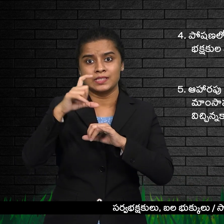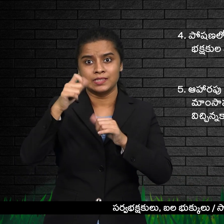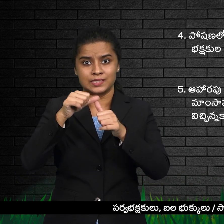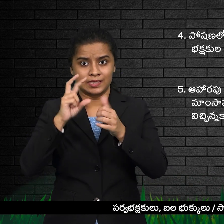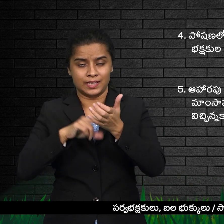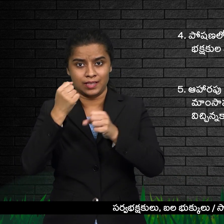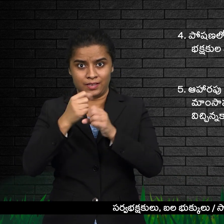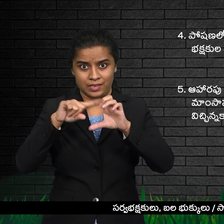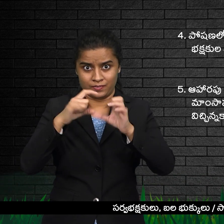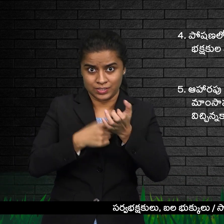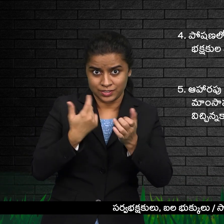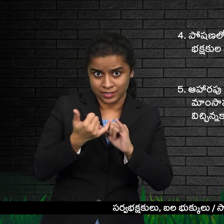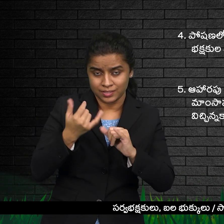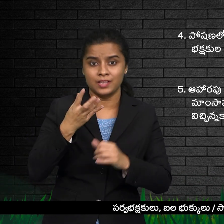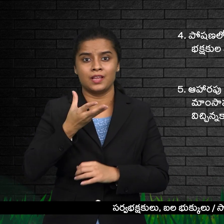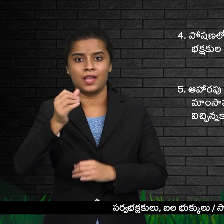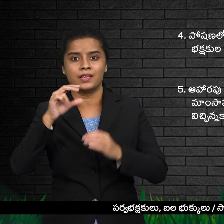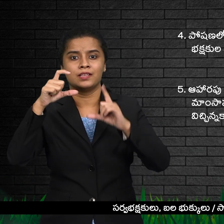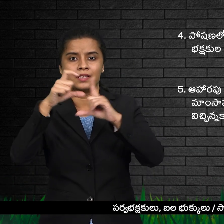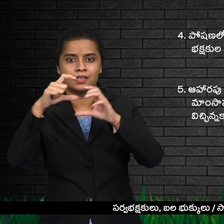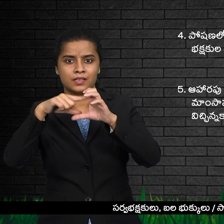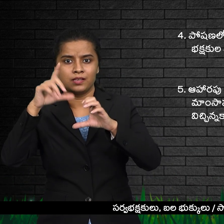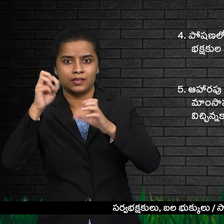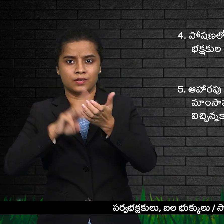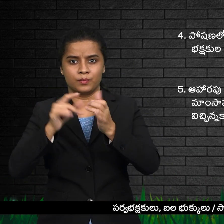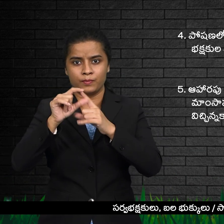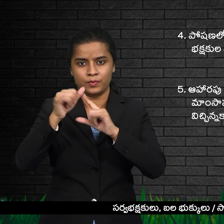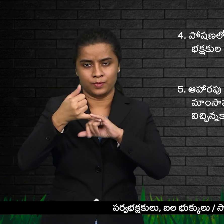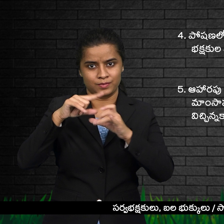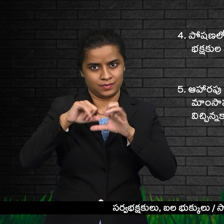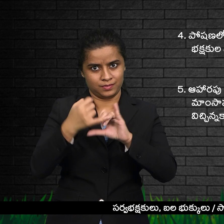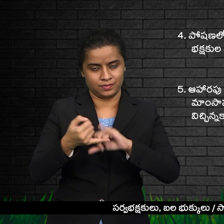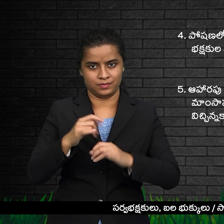బలభుక్కులు లేక స్కావెంజర్లు, విచ్ఛిన్నకారులుగా విభజిస్తారు.